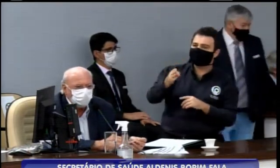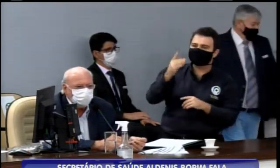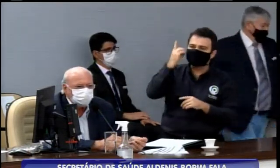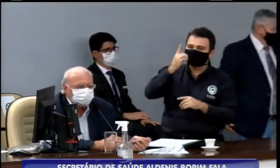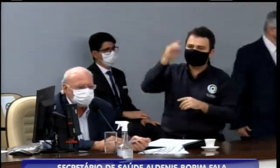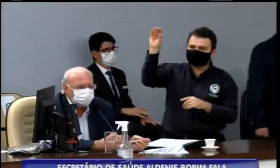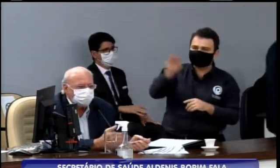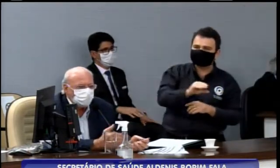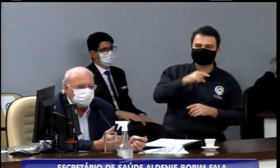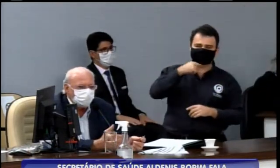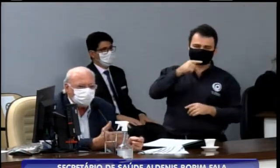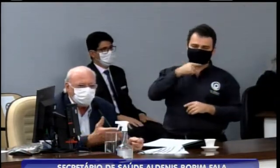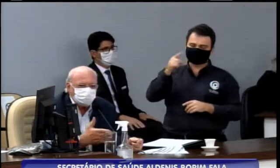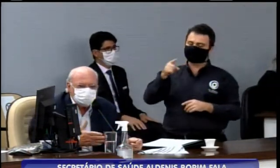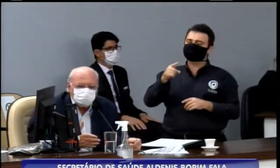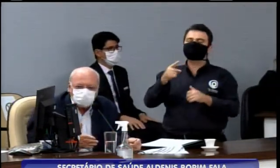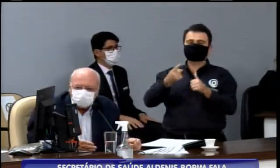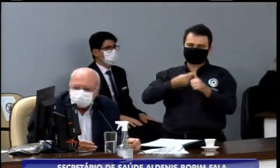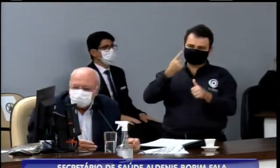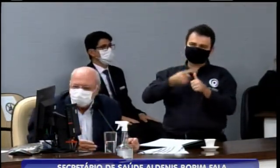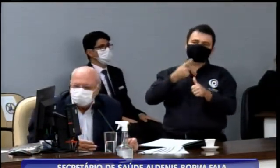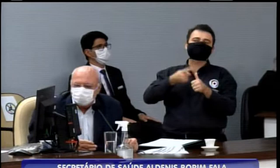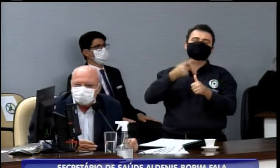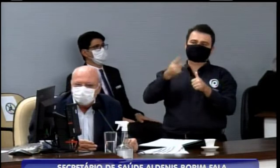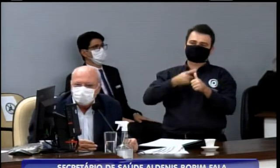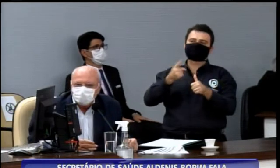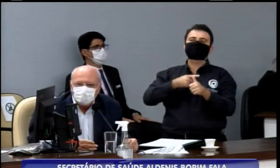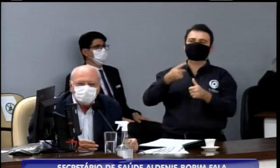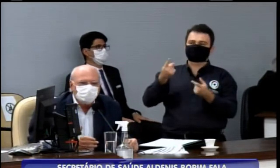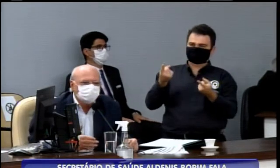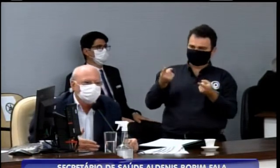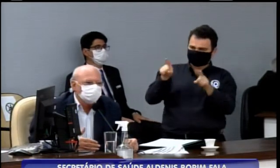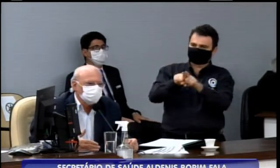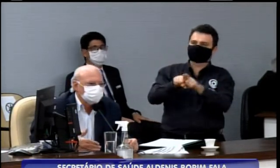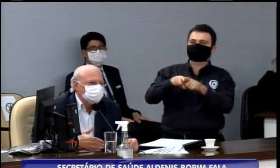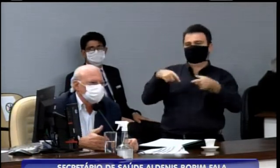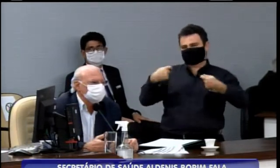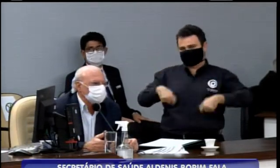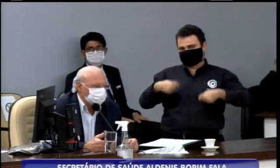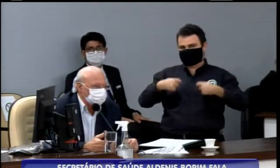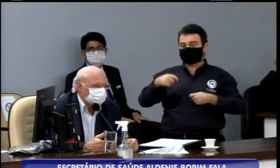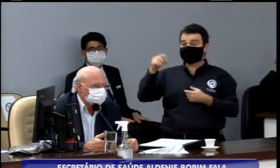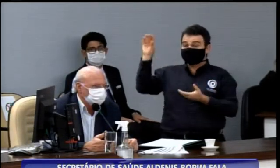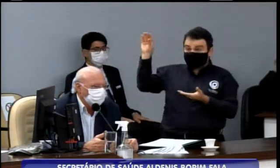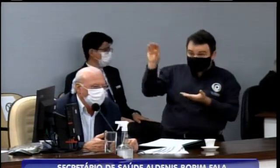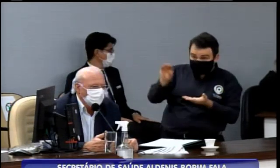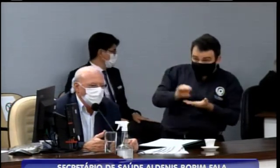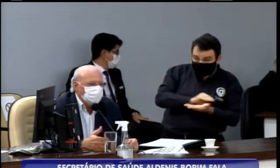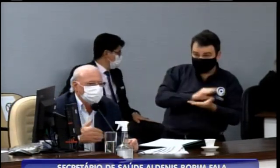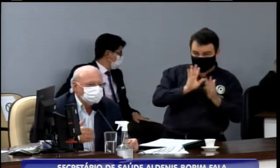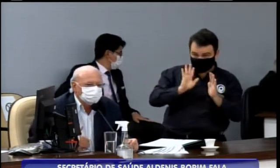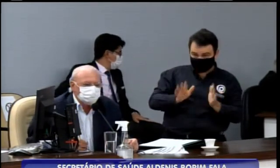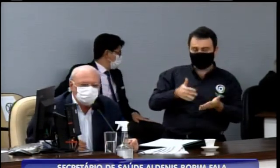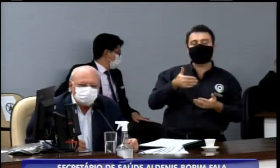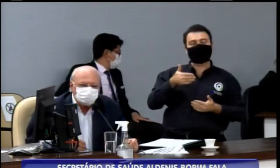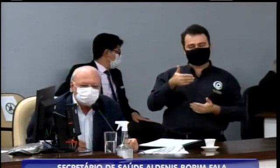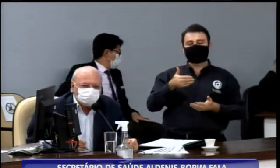E aí, a partir deste momento, nós soltamos as licitações.